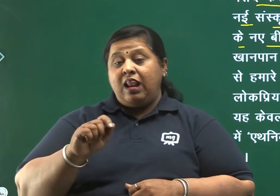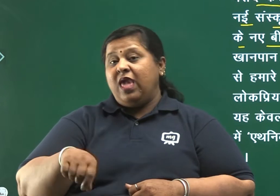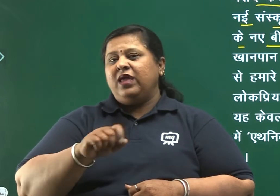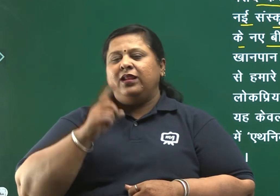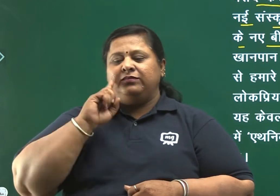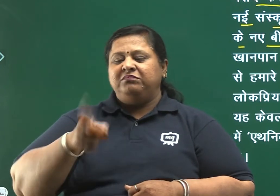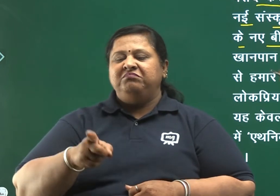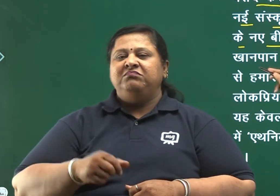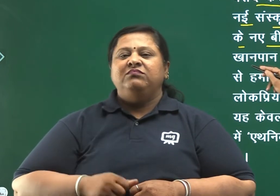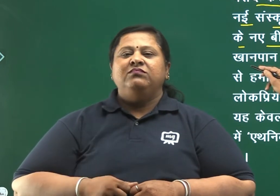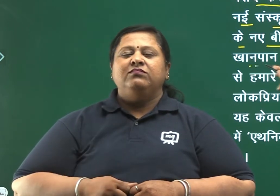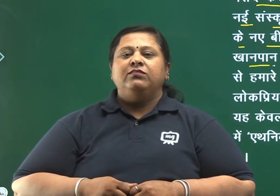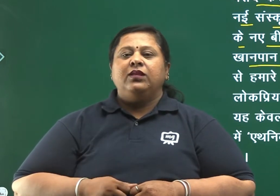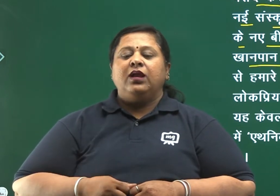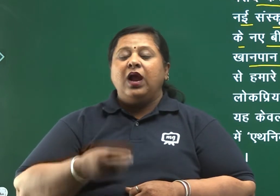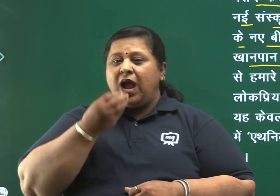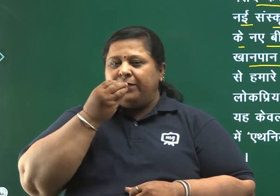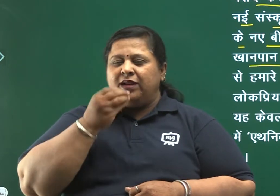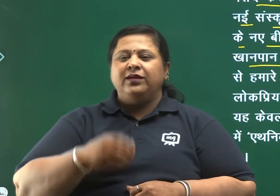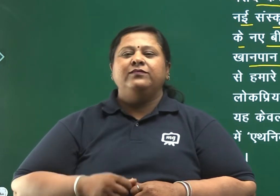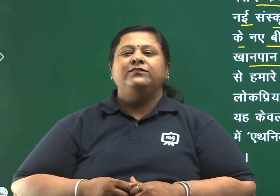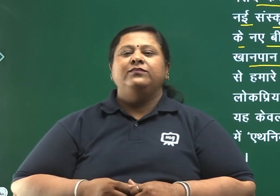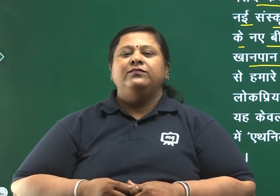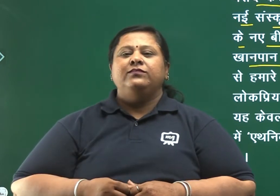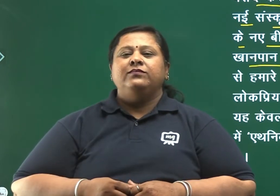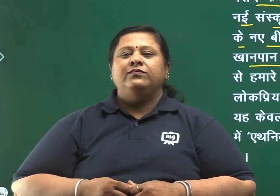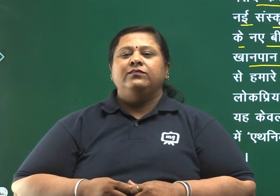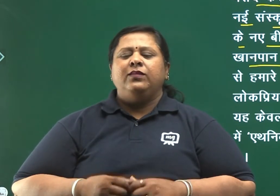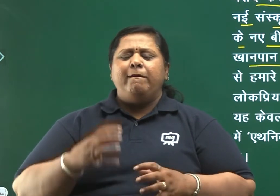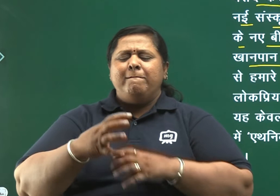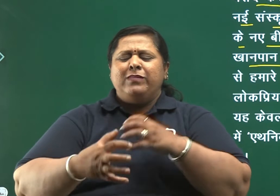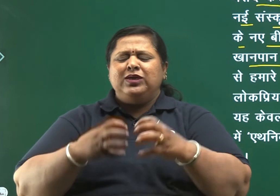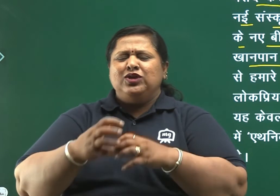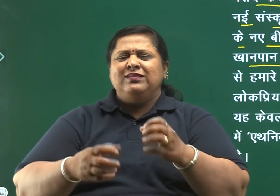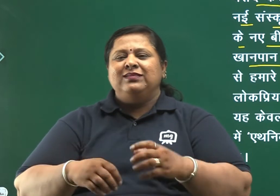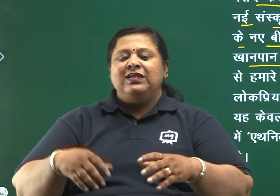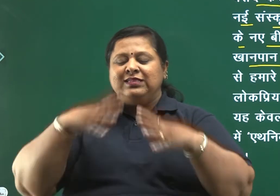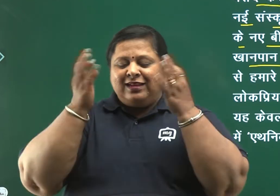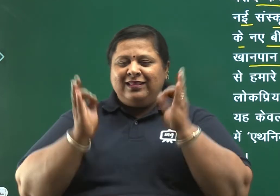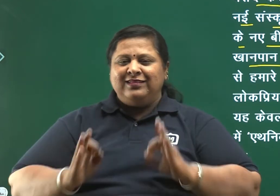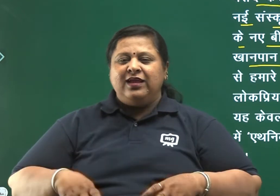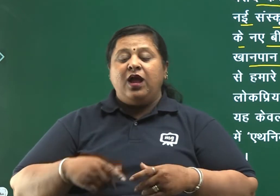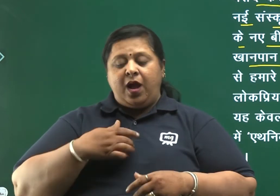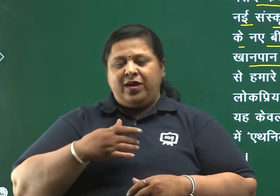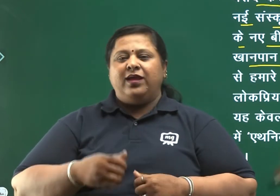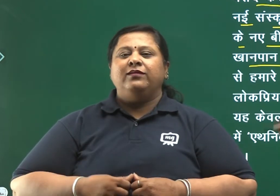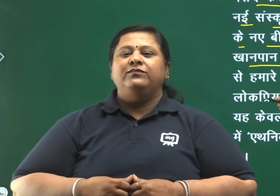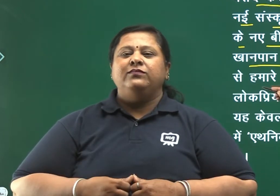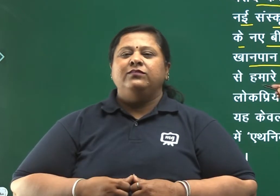लेकिन खान पान की मिश्रित संस्कृति से हमारे